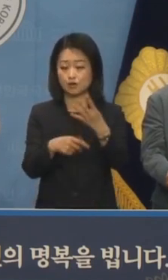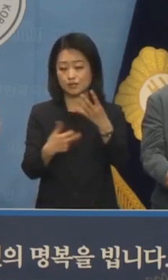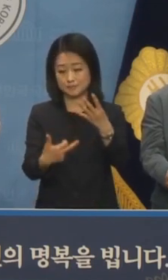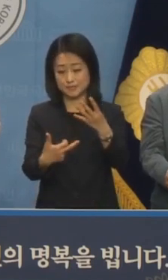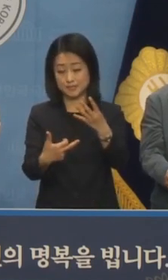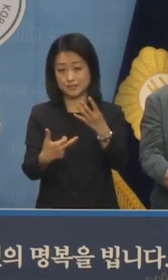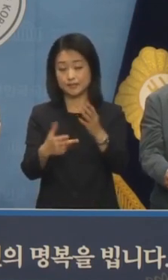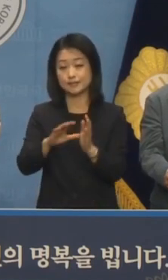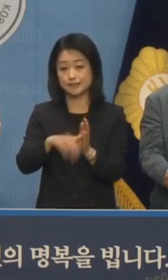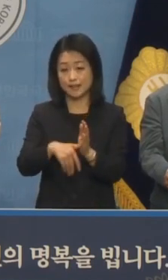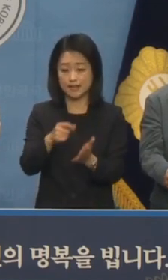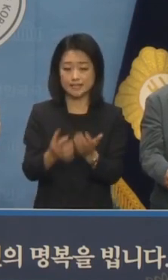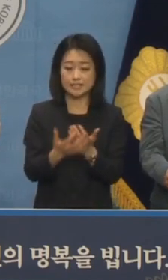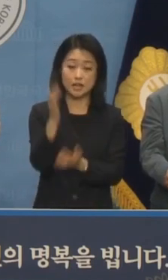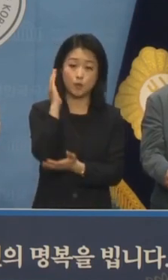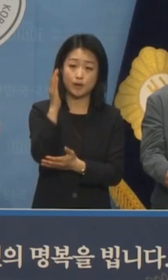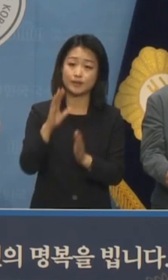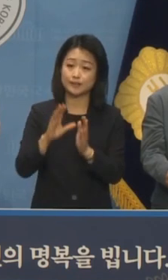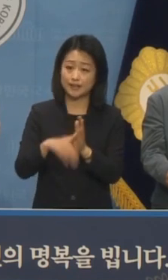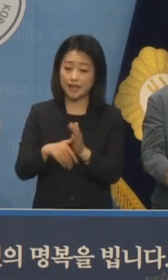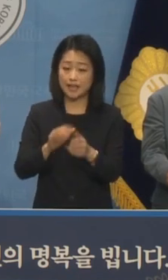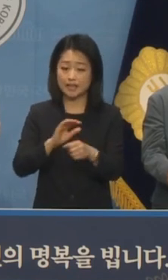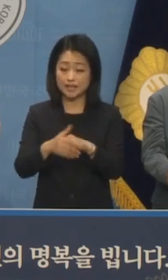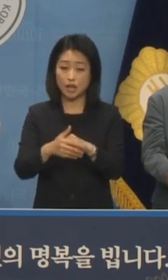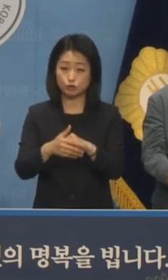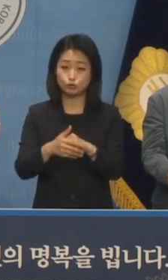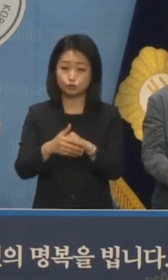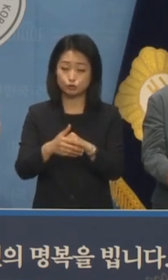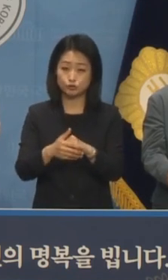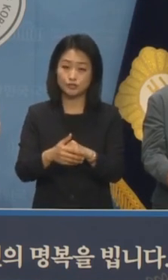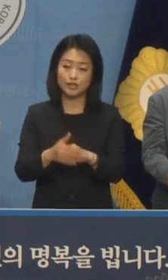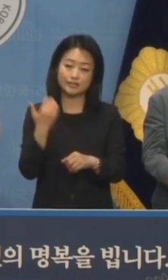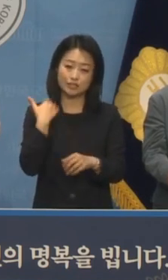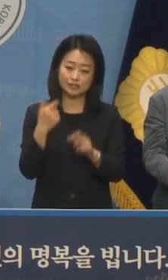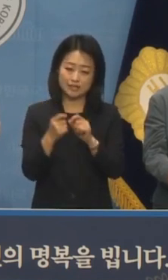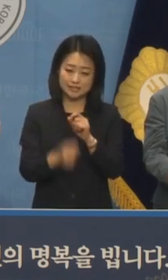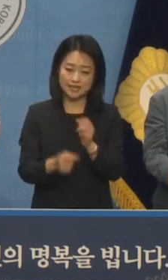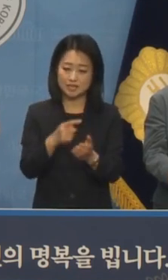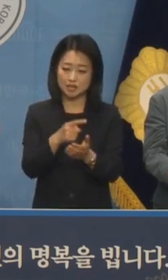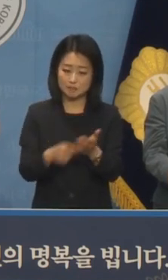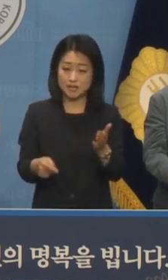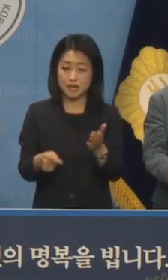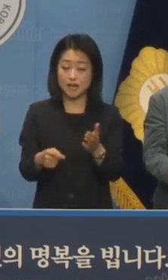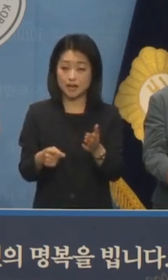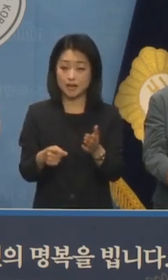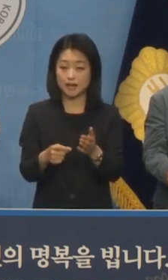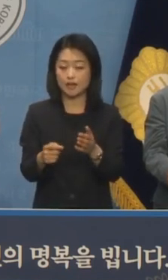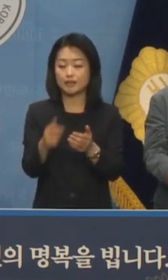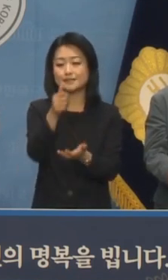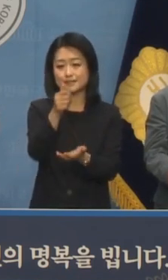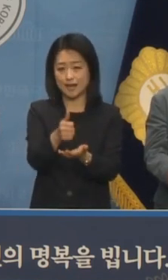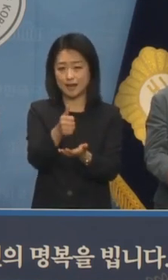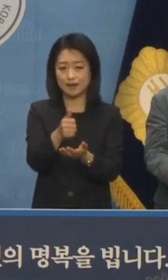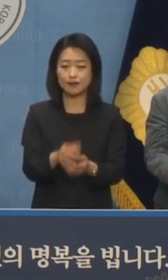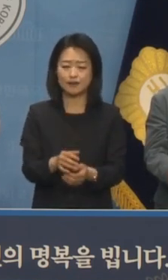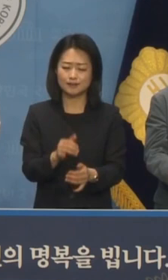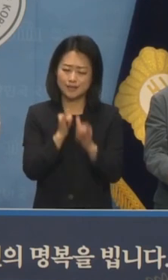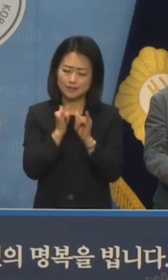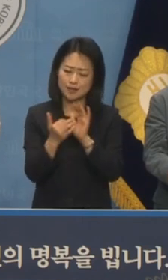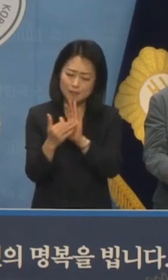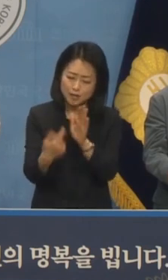이 자리에서 진행된 기자회견에서 대구 전세 사기 피해 대책위 위원장께서는 피해자들이 극단적인 선택을 하지